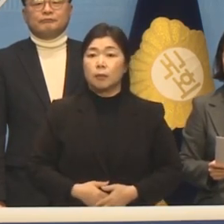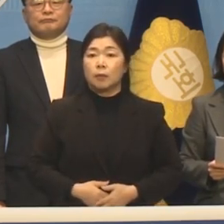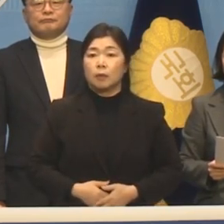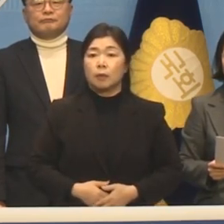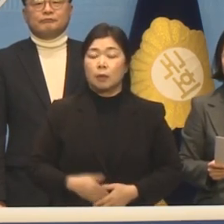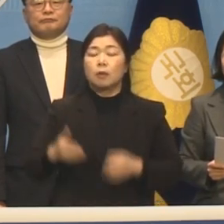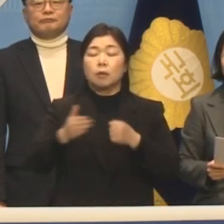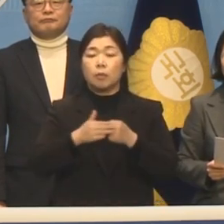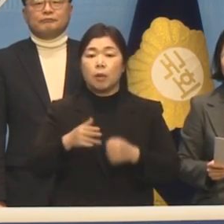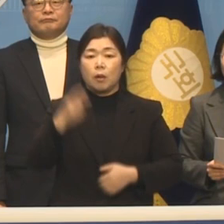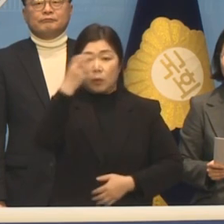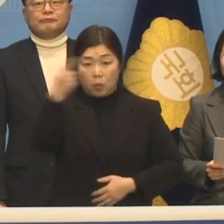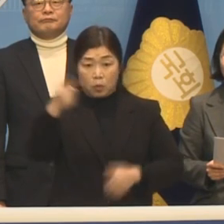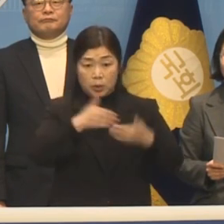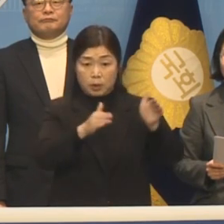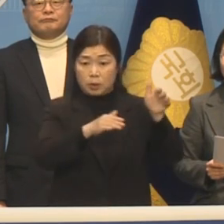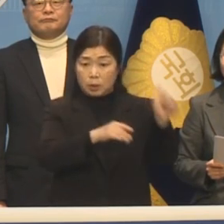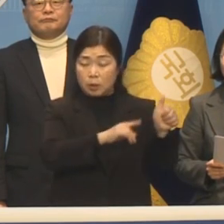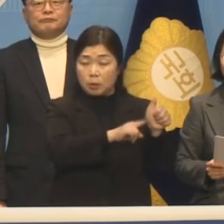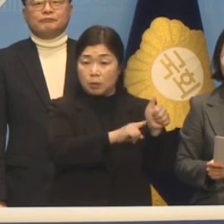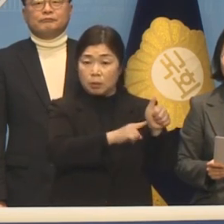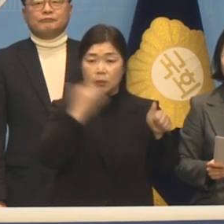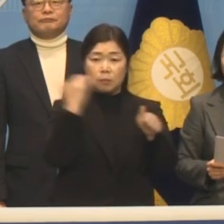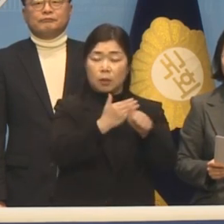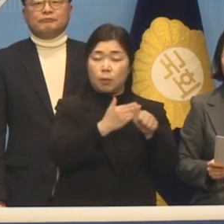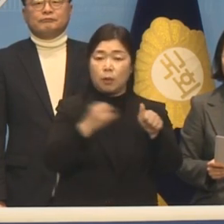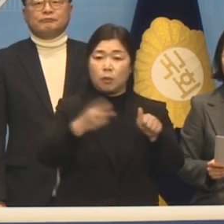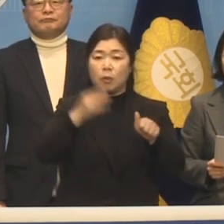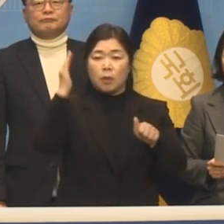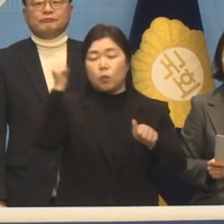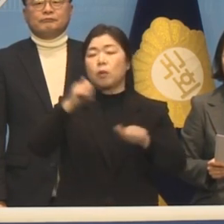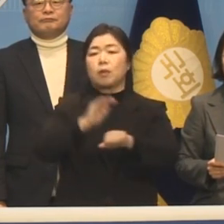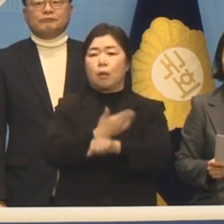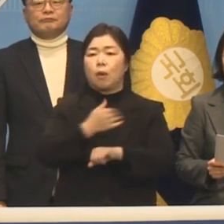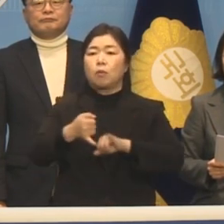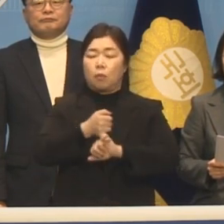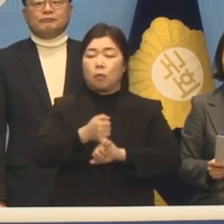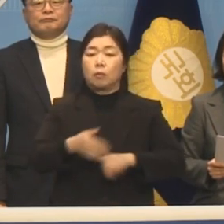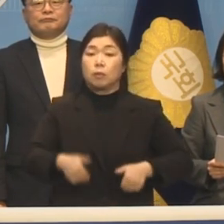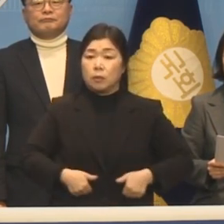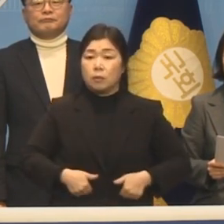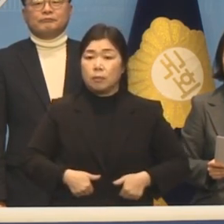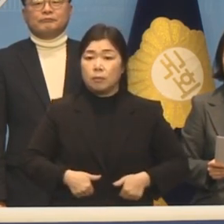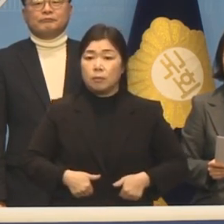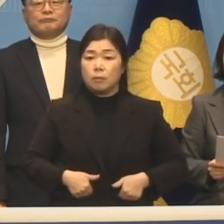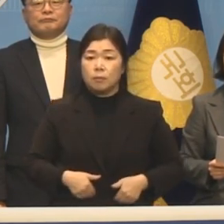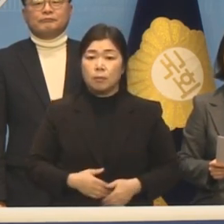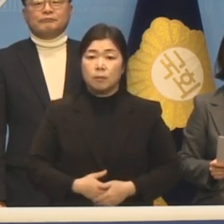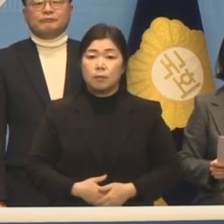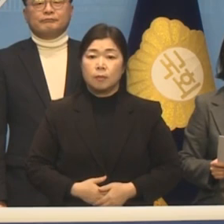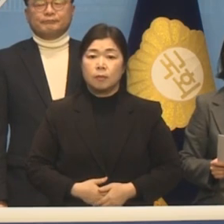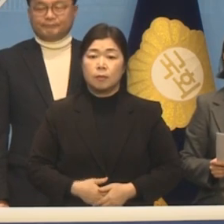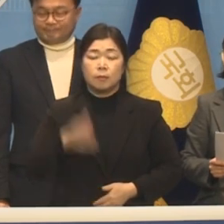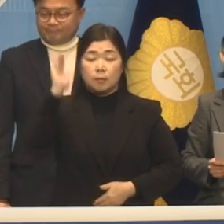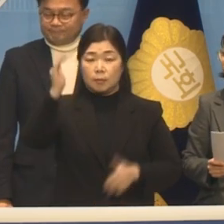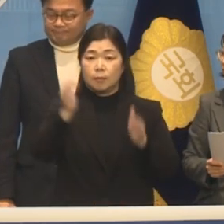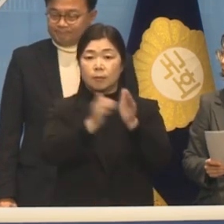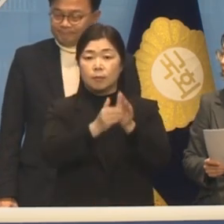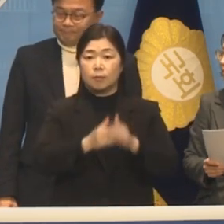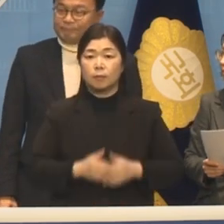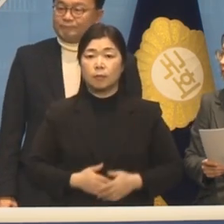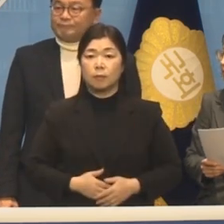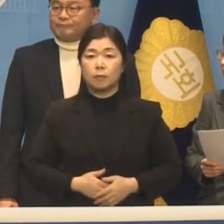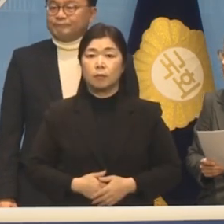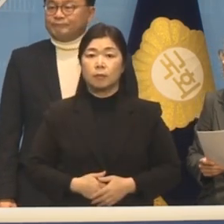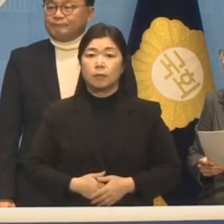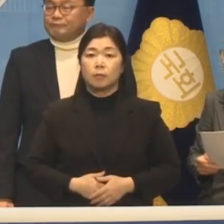경호실 실장 파면 대통령의 사과 반드시 있어야겠습니다. 이상입니다.